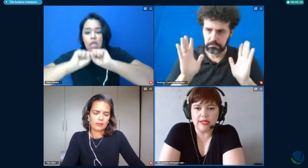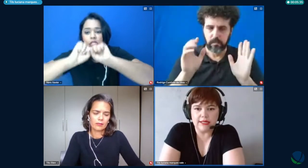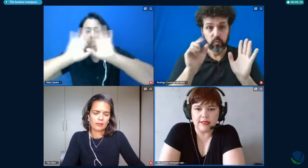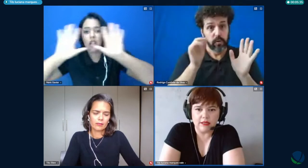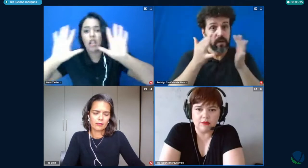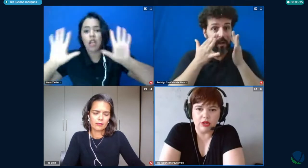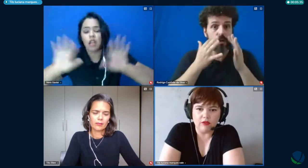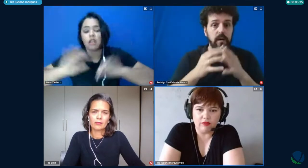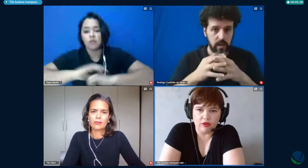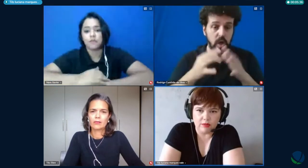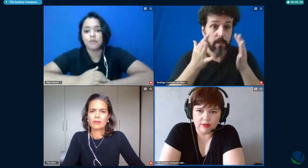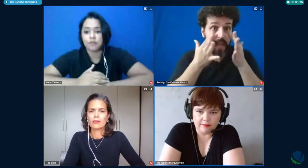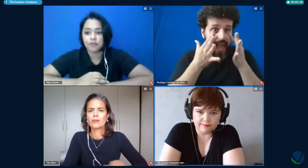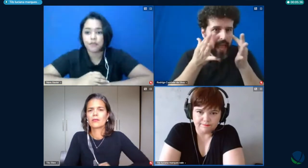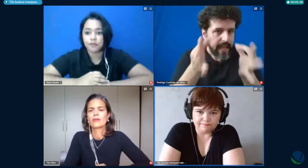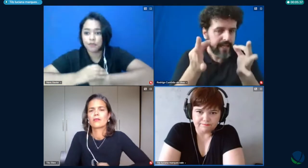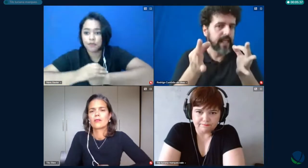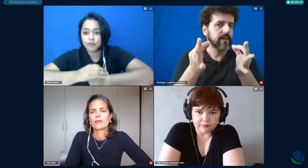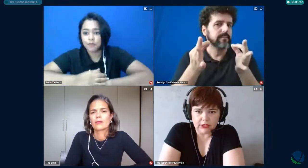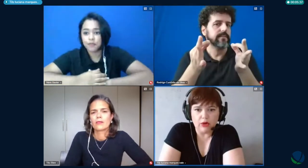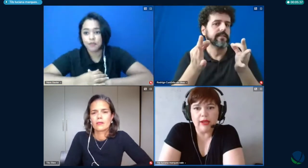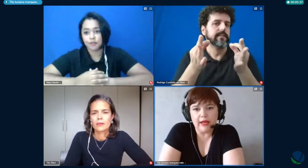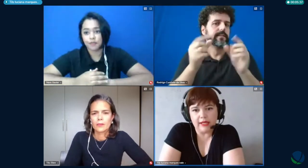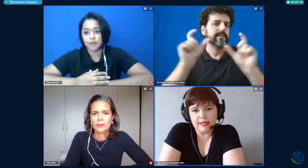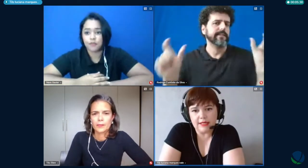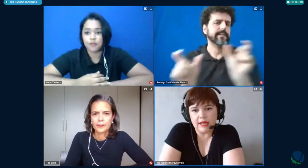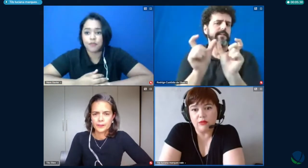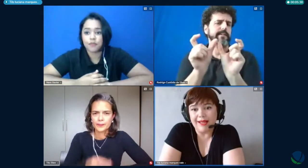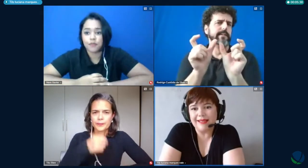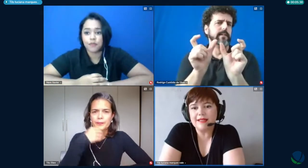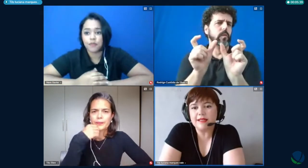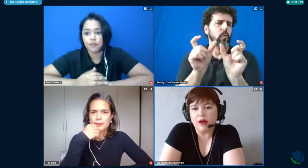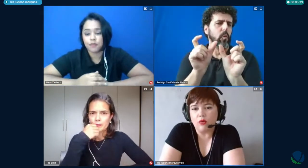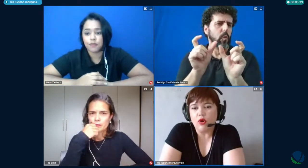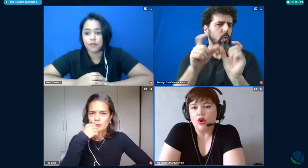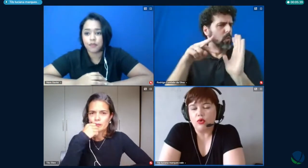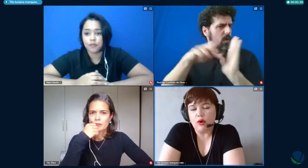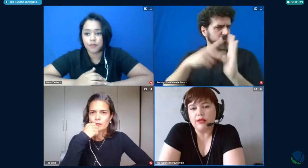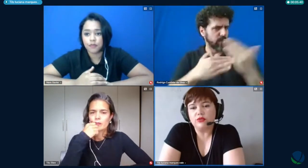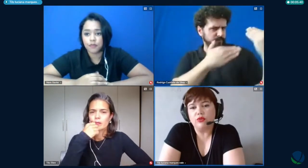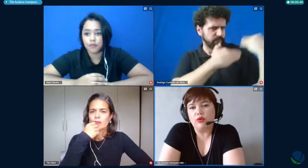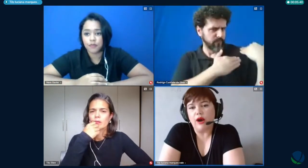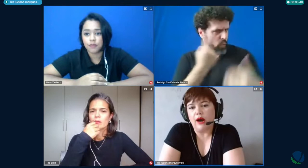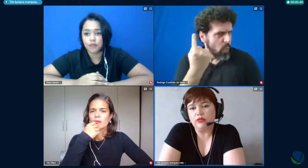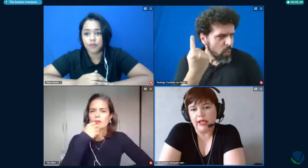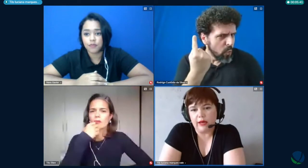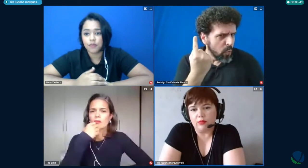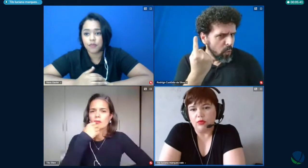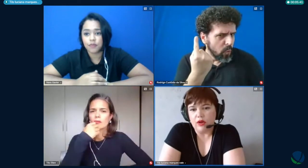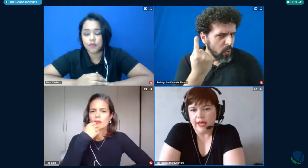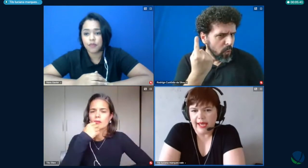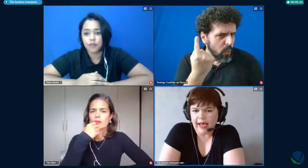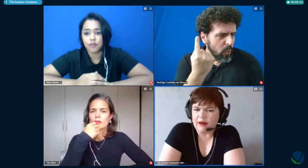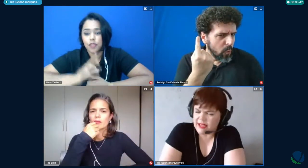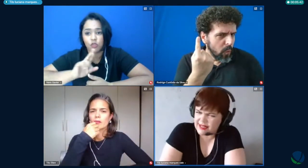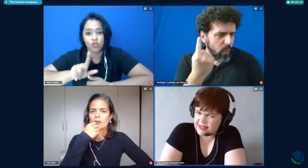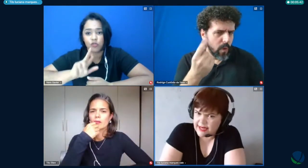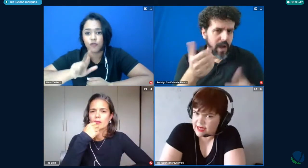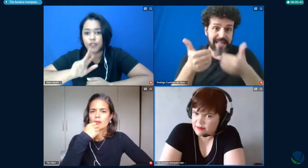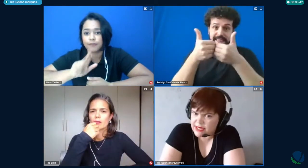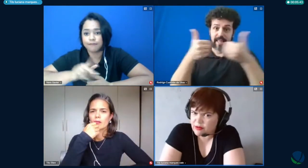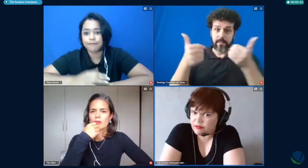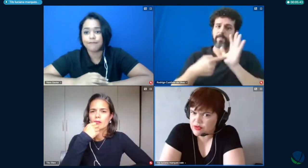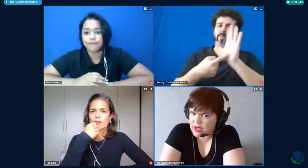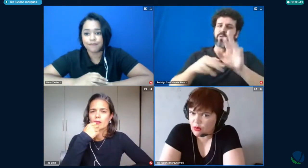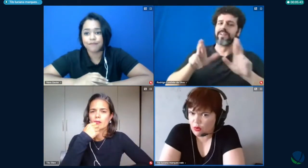você organize aqui da melhor forma. Então, é necessário uma atenção quanto ao termo. Eles